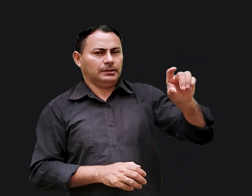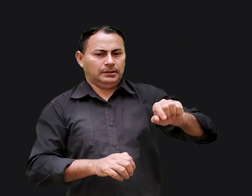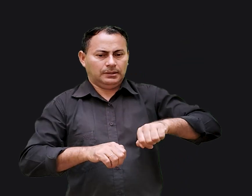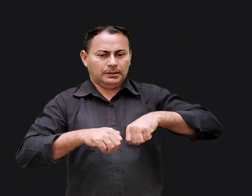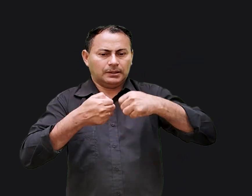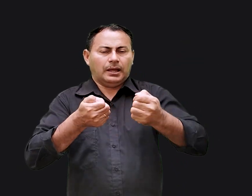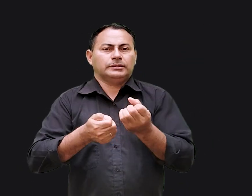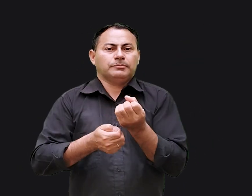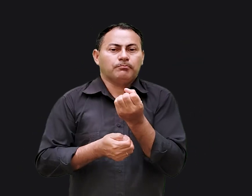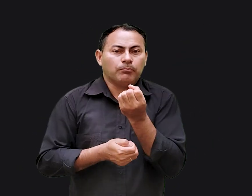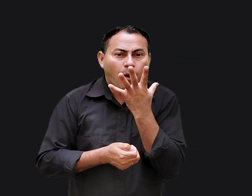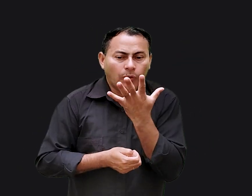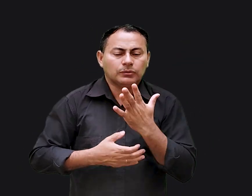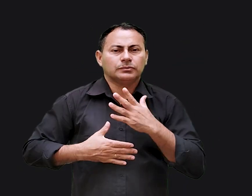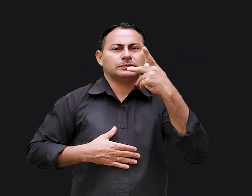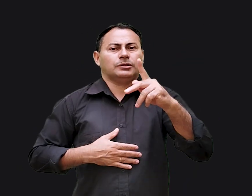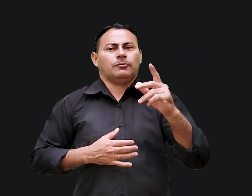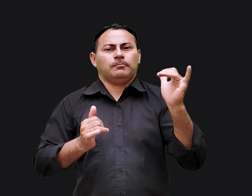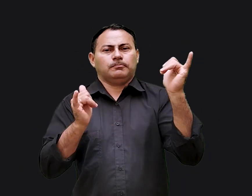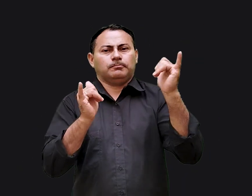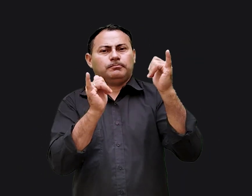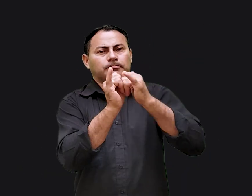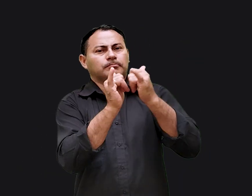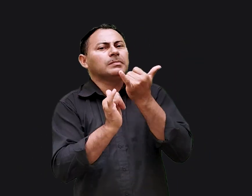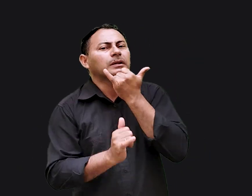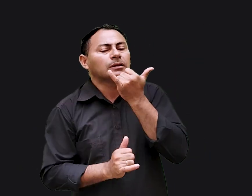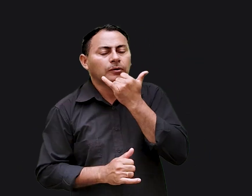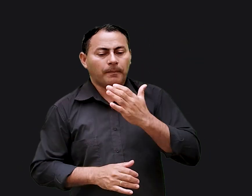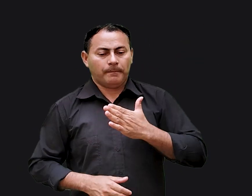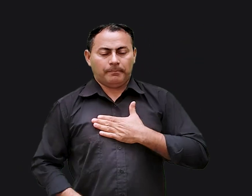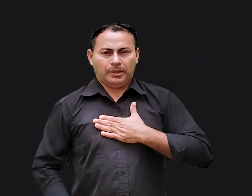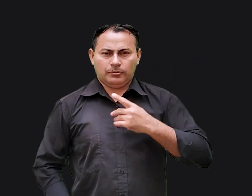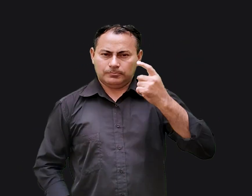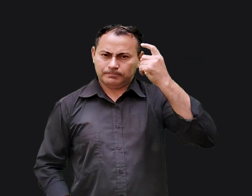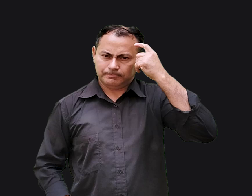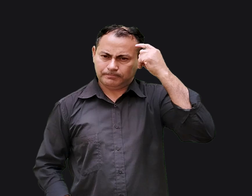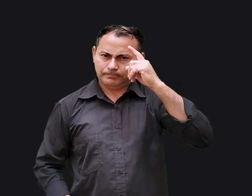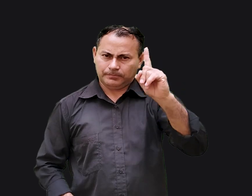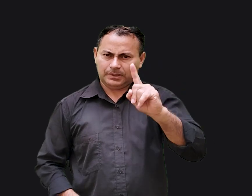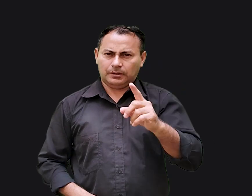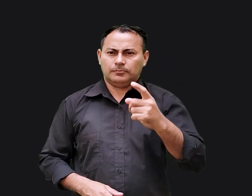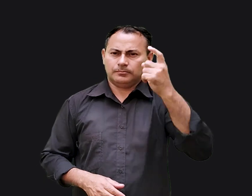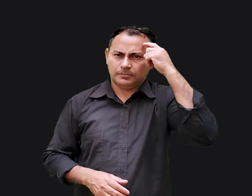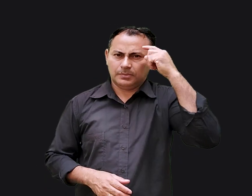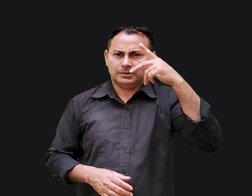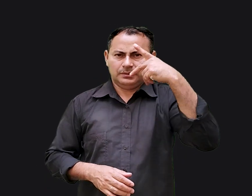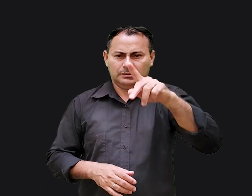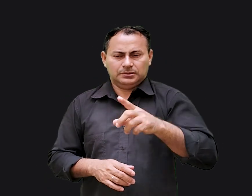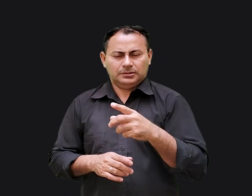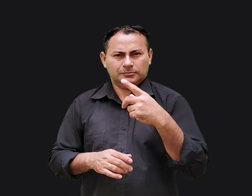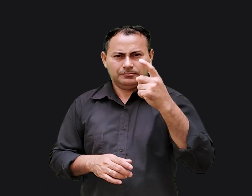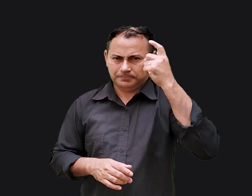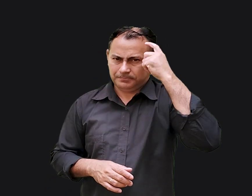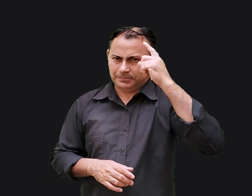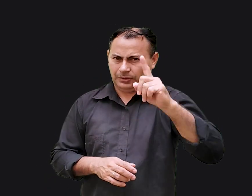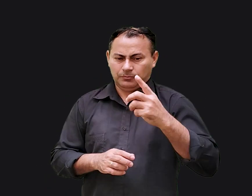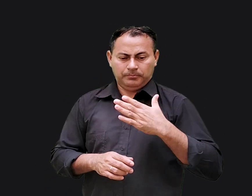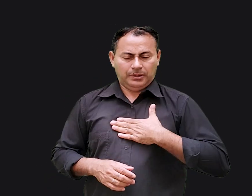dá de bom grado o seu perdão. Pois os meus pensamentos não são os pensamentos de vocês, nem os